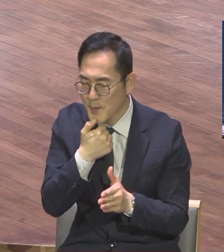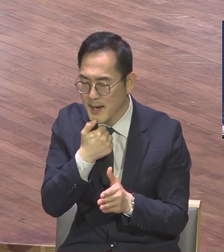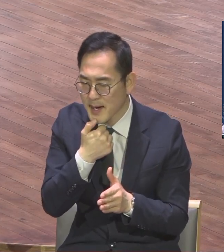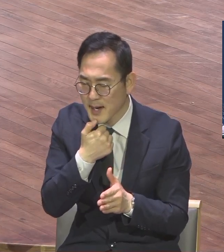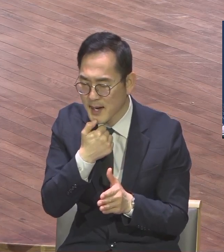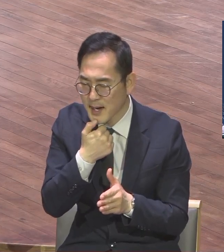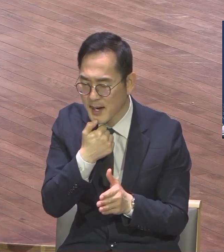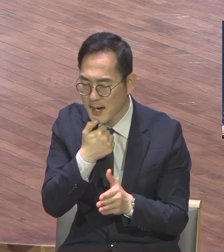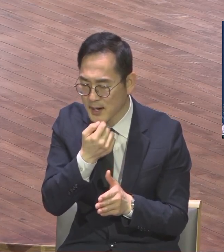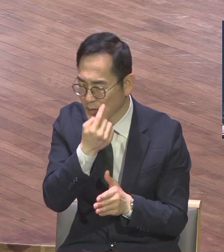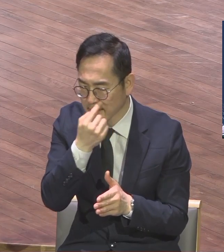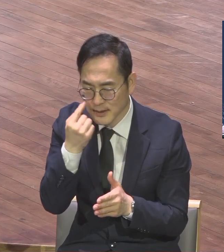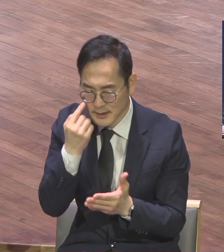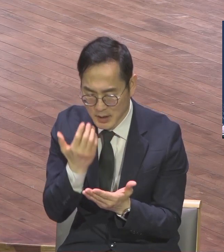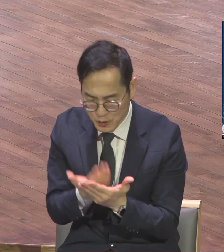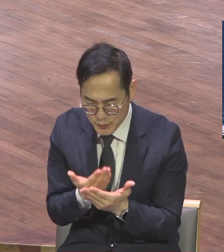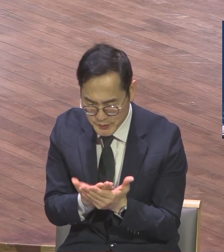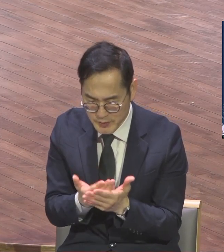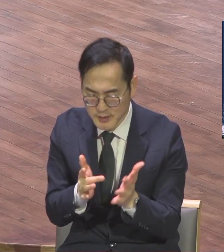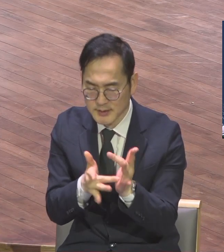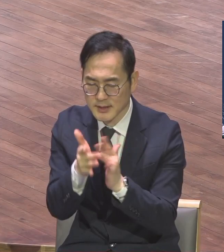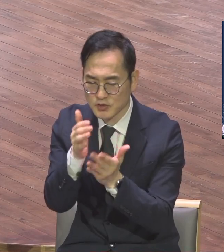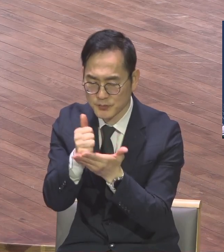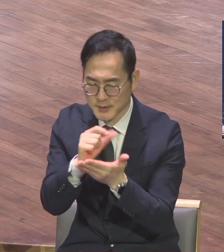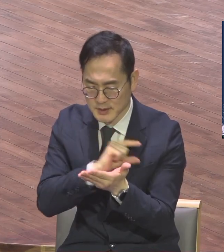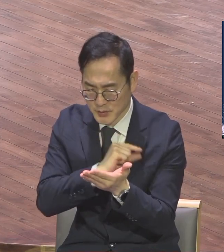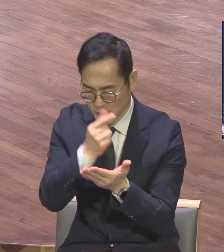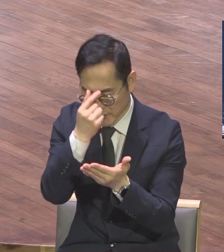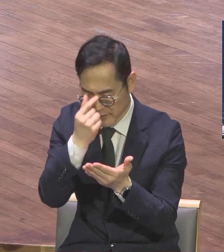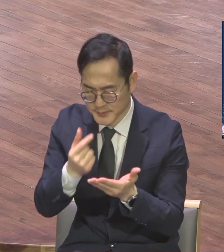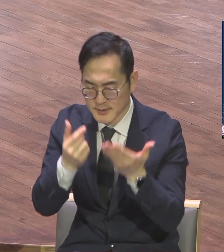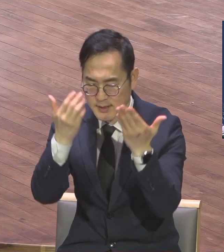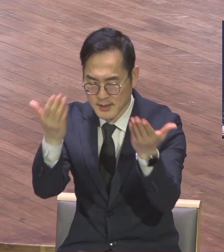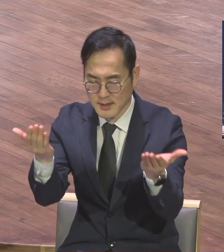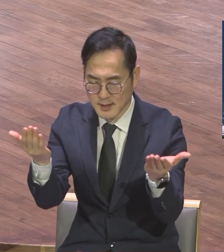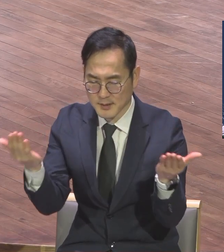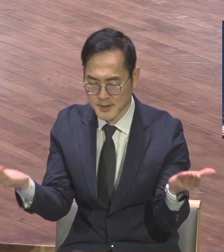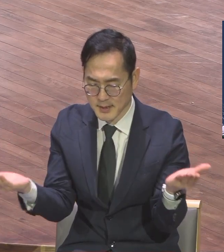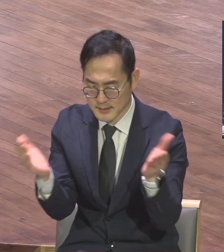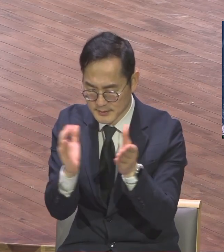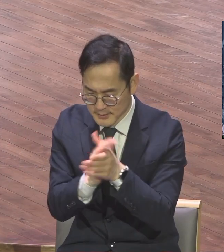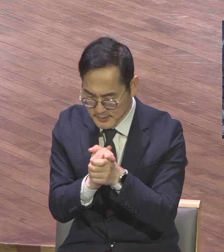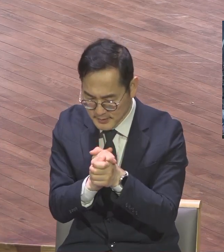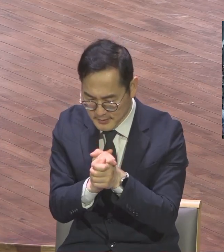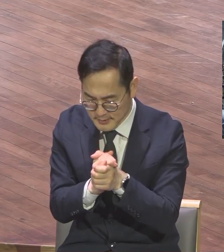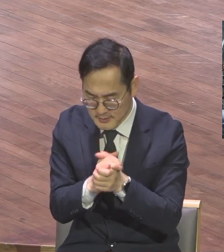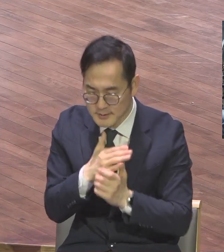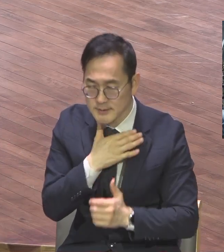주옵소서. 예수 그리스도 이름으로 기도하옵나이다. 아멘.